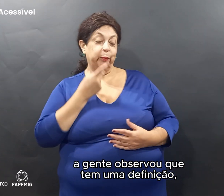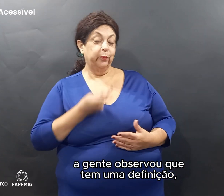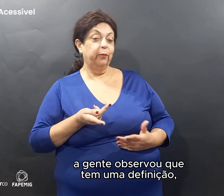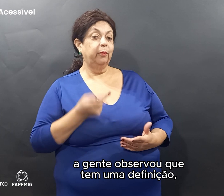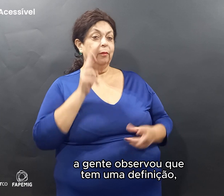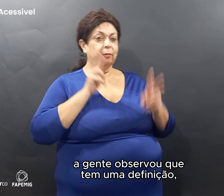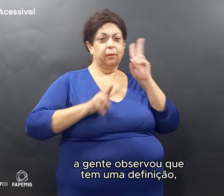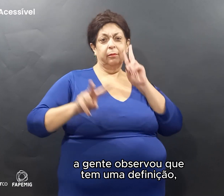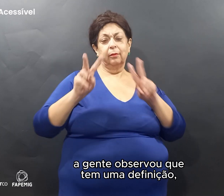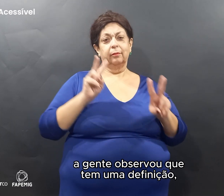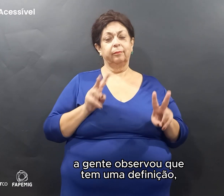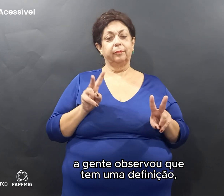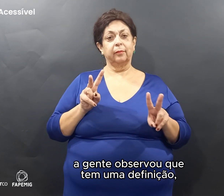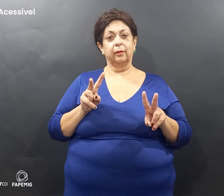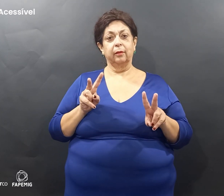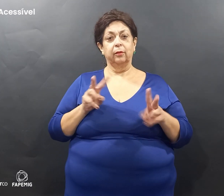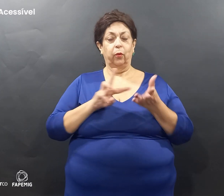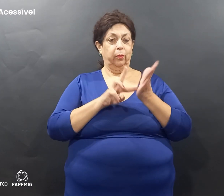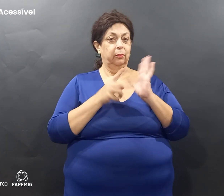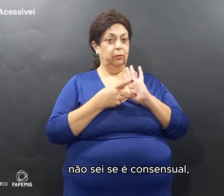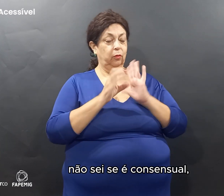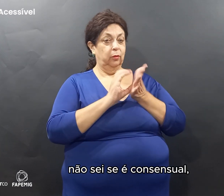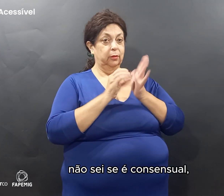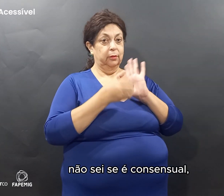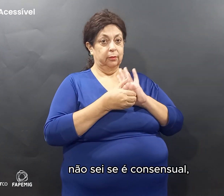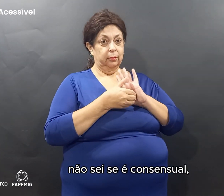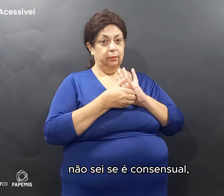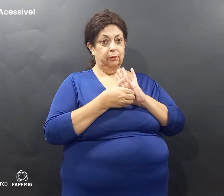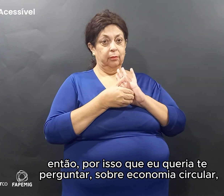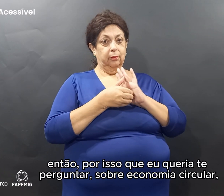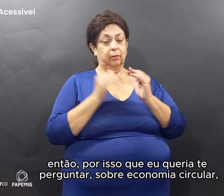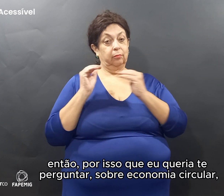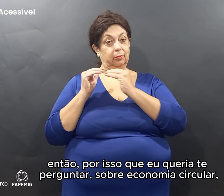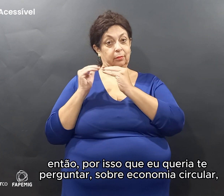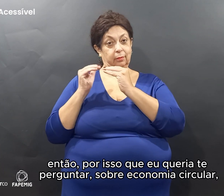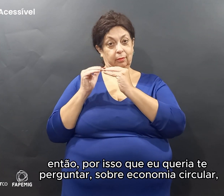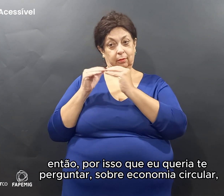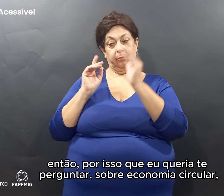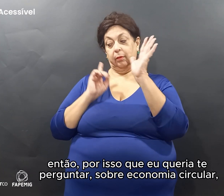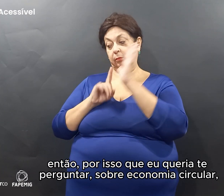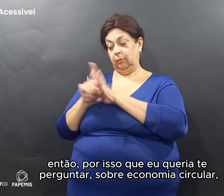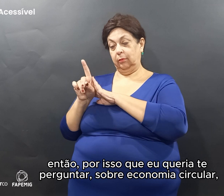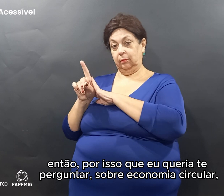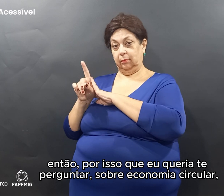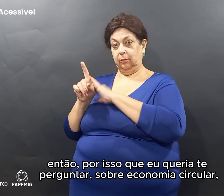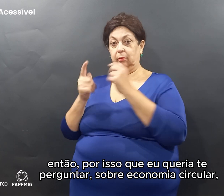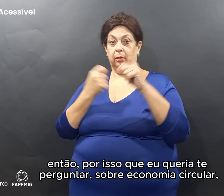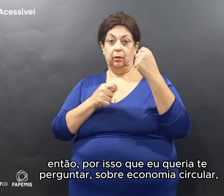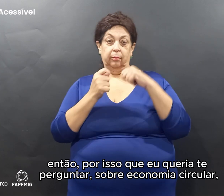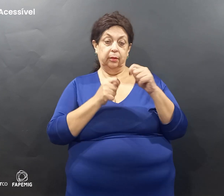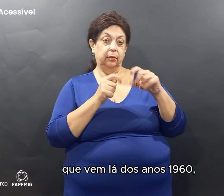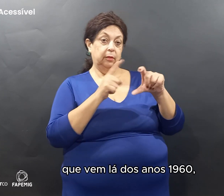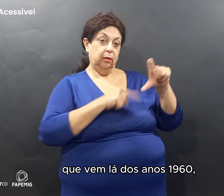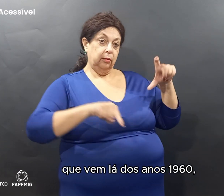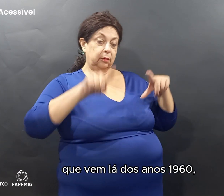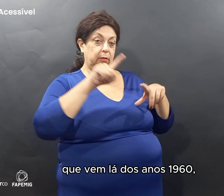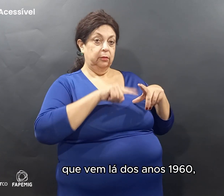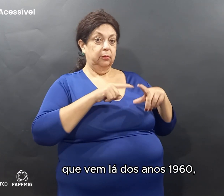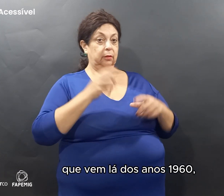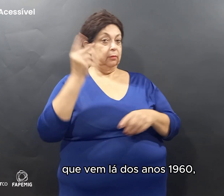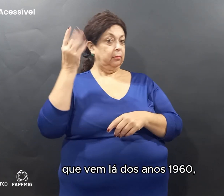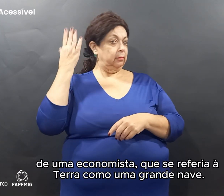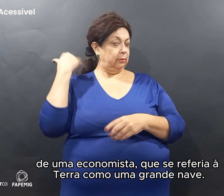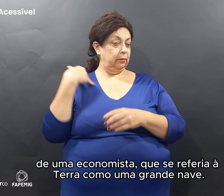gente observou que tem uma definição, não sei se é consensual, então por isso que eu queria te perguntar sobre economia circular, que vem lá dos